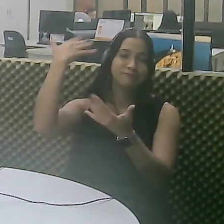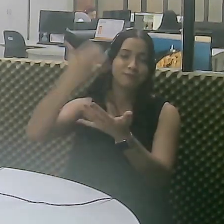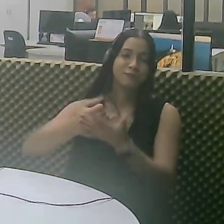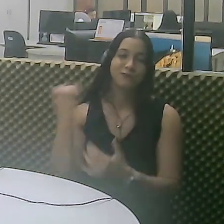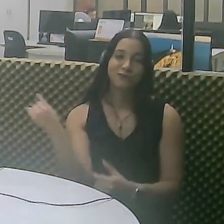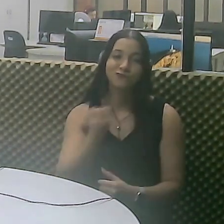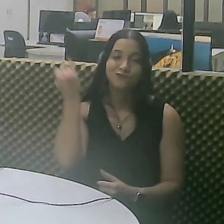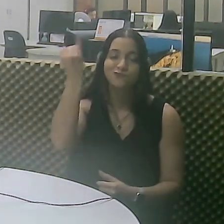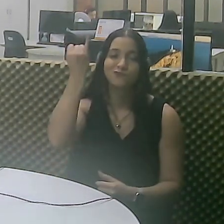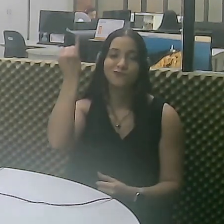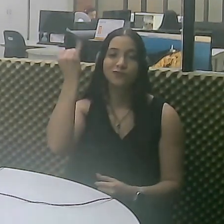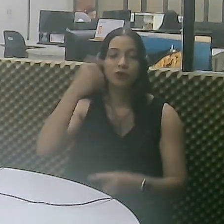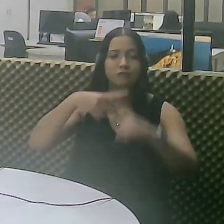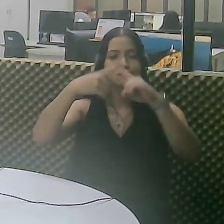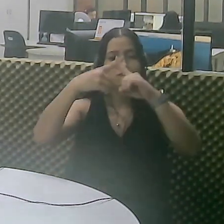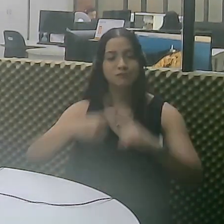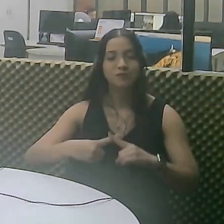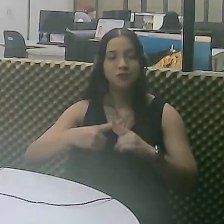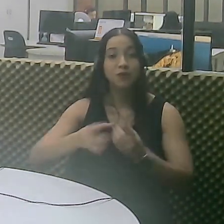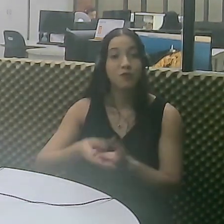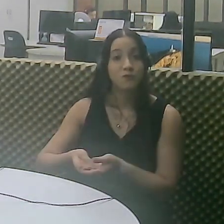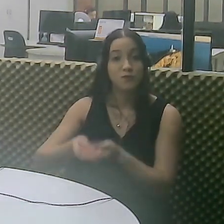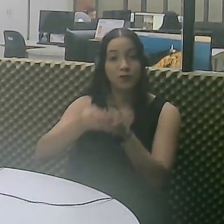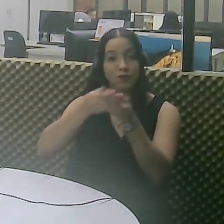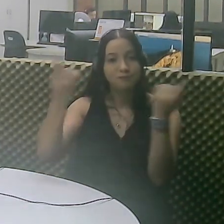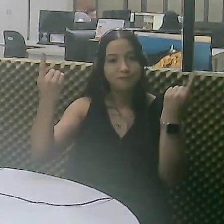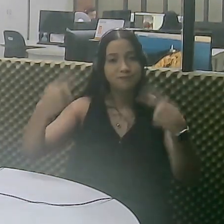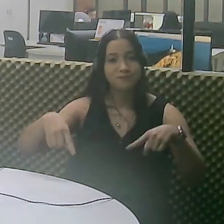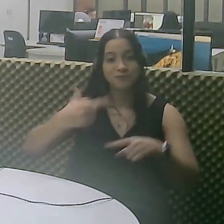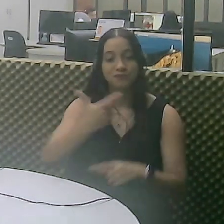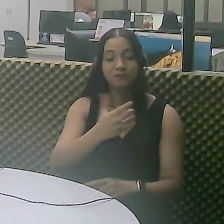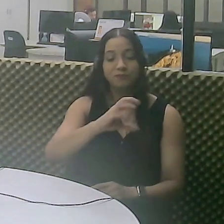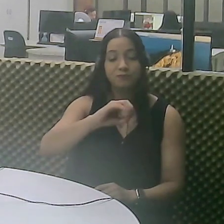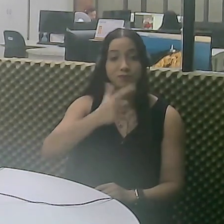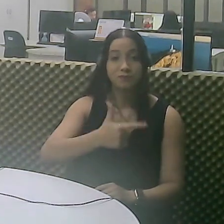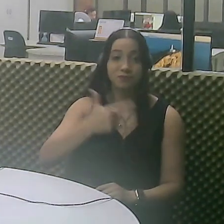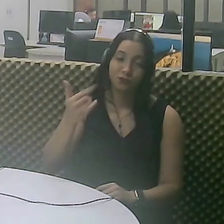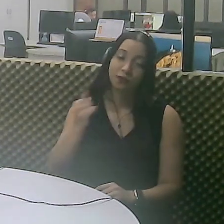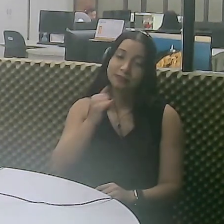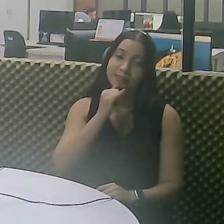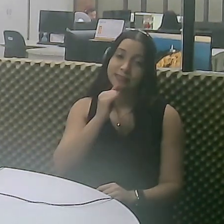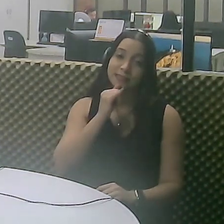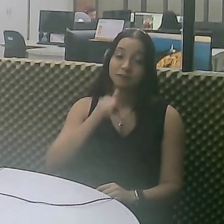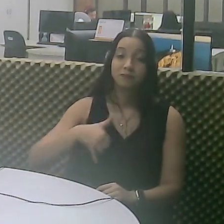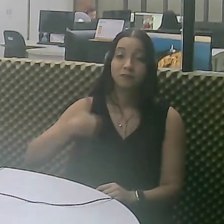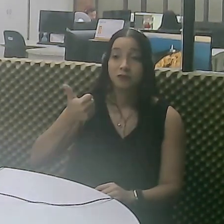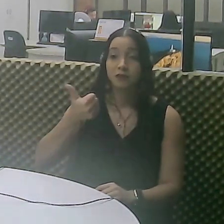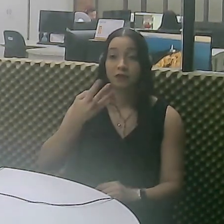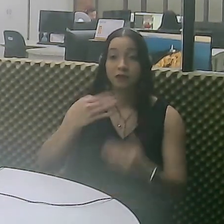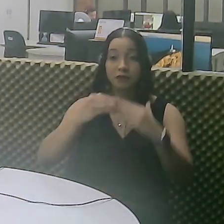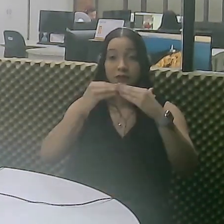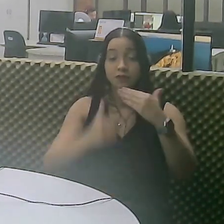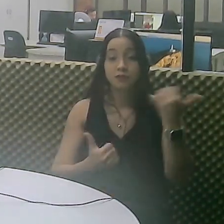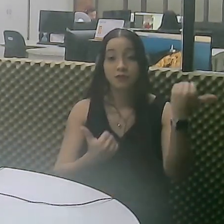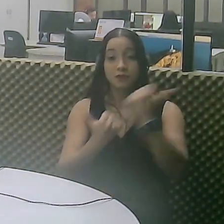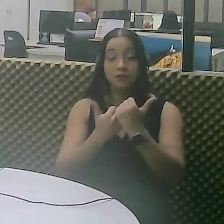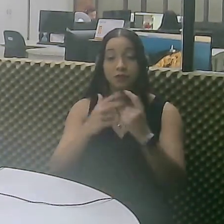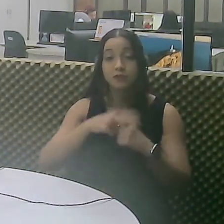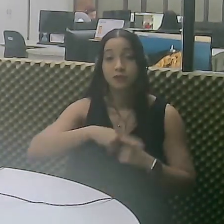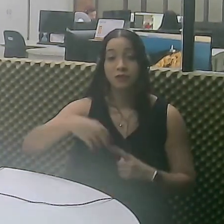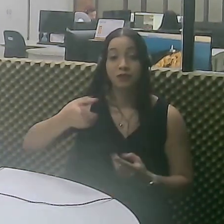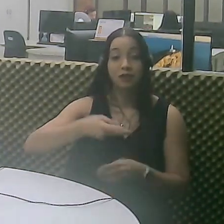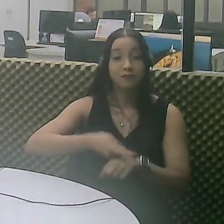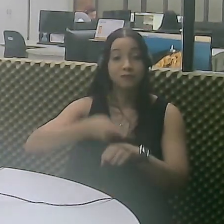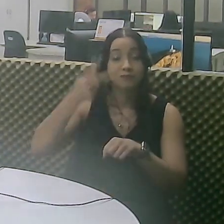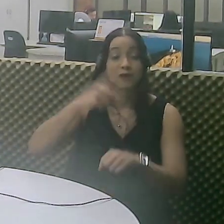importantes resultados nas competições de vôlei que disputa. Em 2022, por exemplo, a equipe Sub-14 foi vice-campeã da Taça Minas